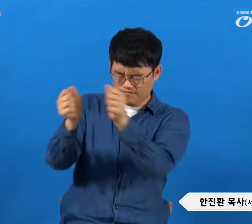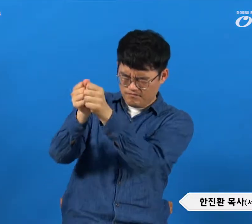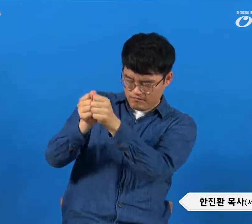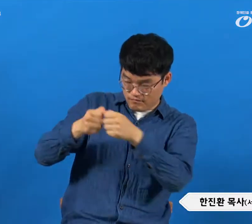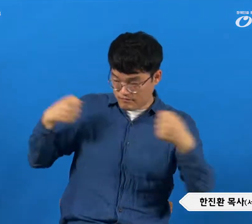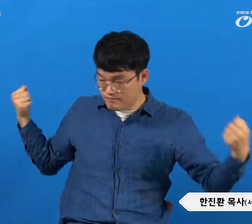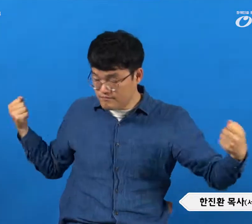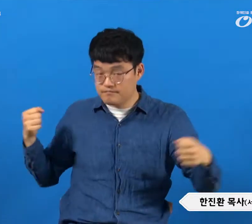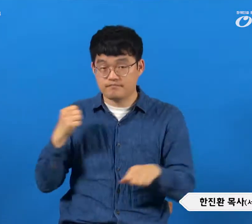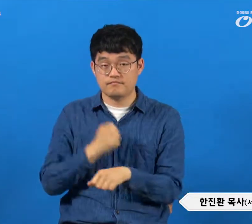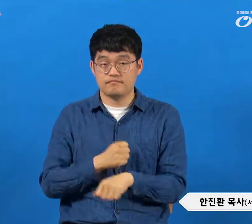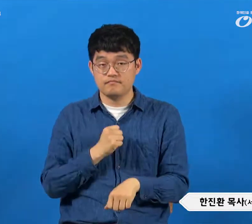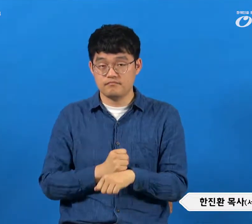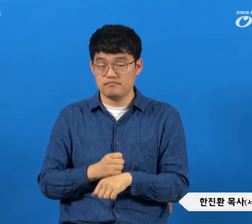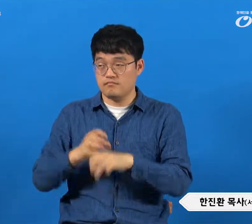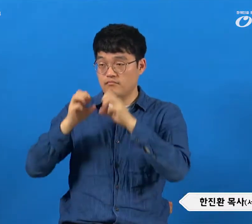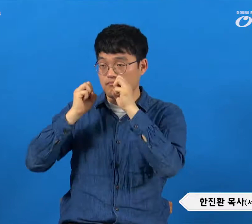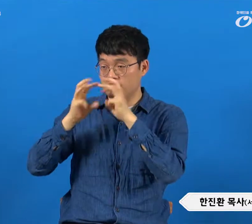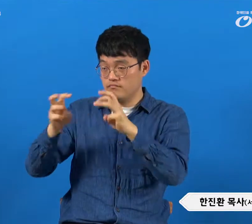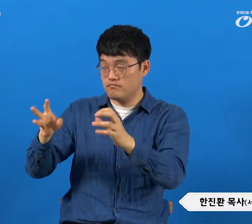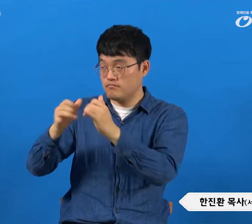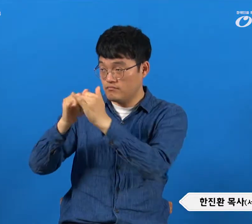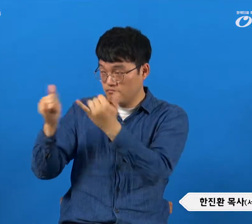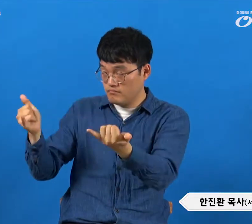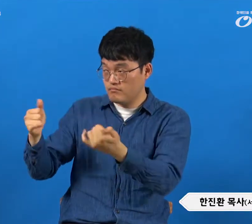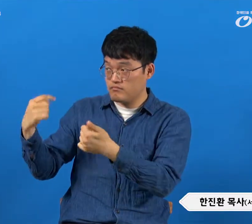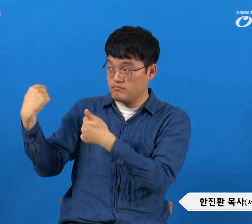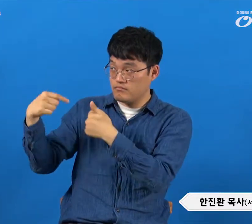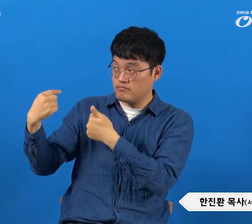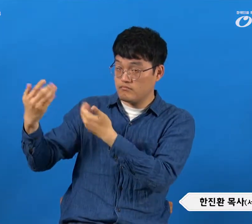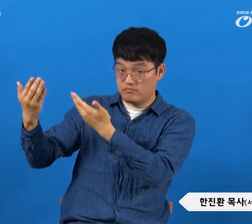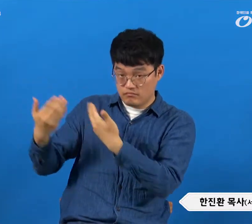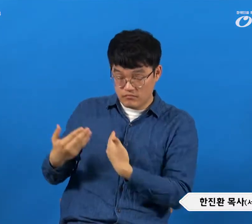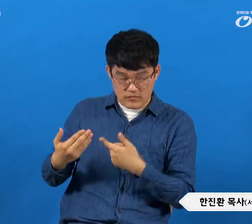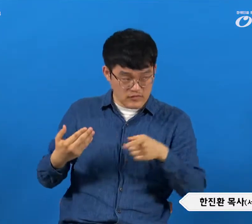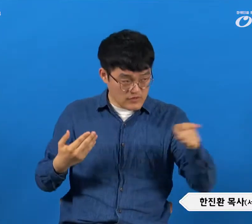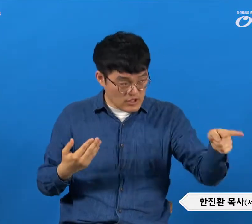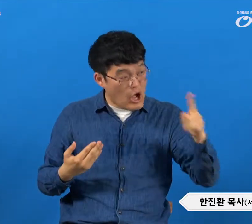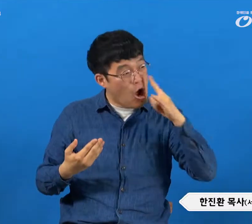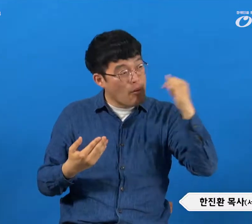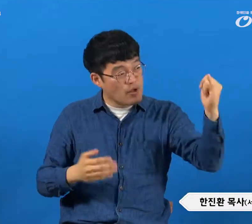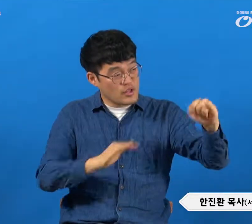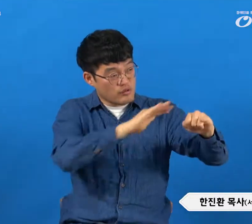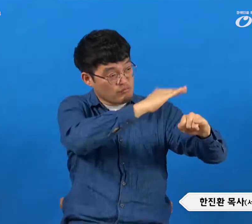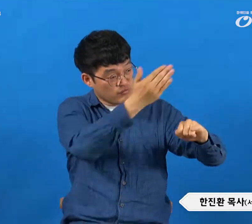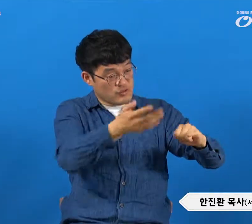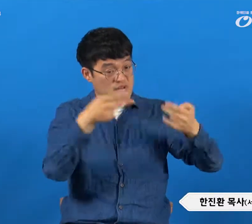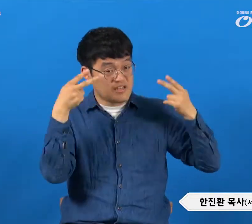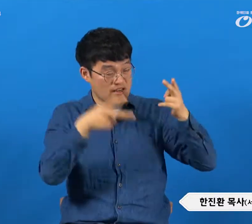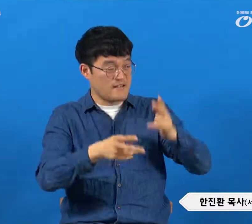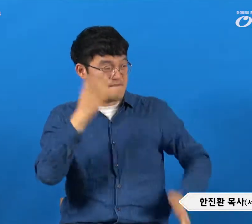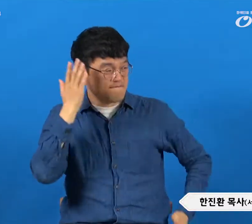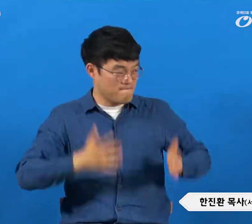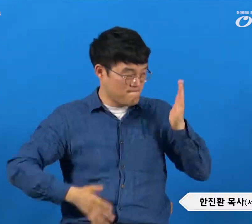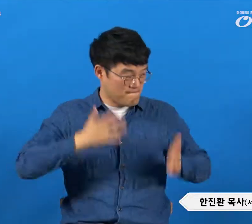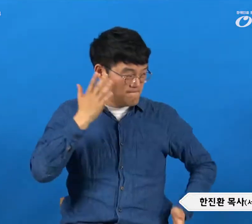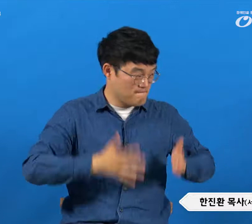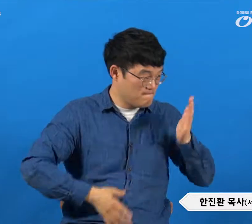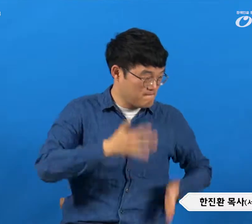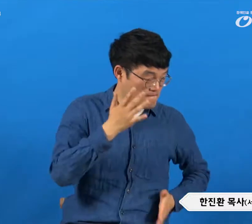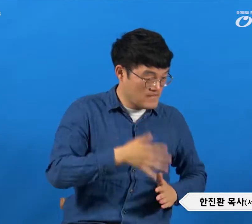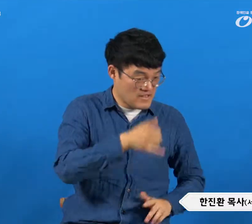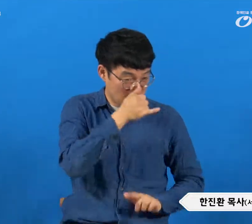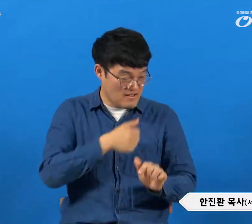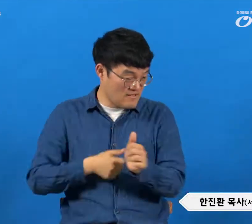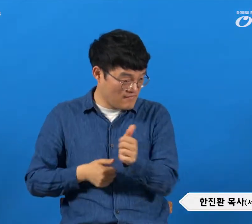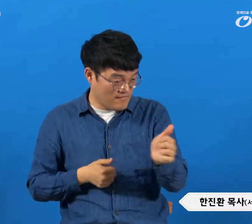그러다가 문을 확 열어젖히더니 선교사님이 가르쳐준 그 뒷산 어머니 무덤을 향해서 달려갑니다. 선교사님